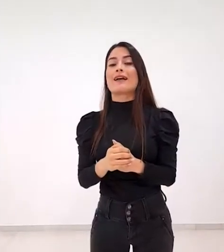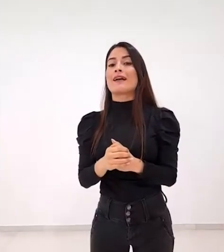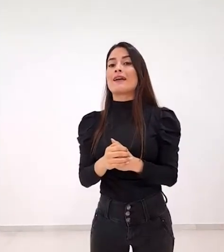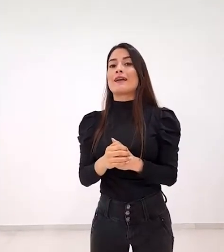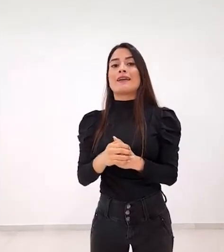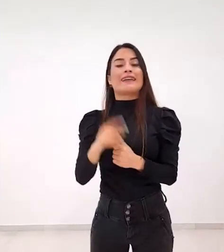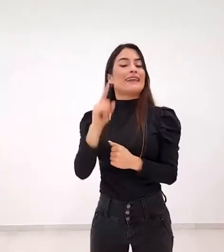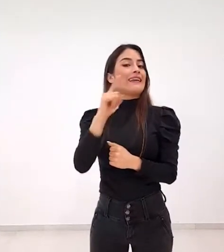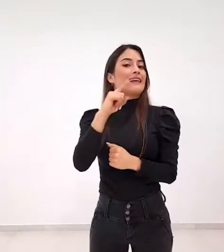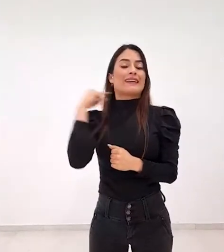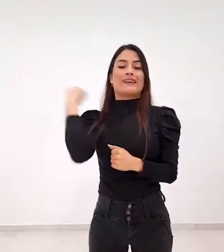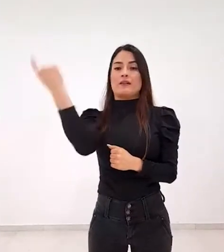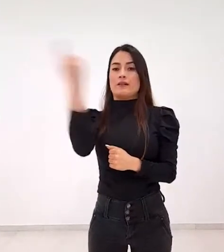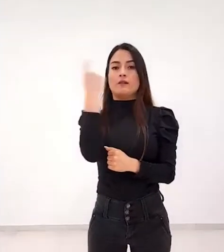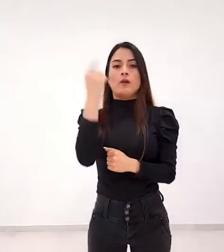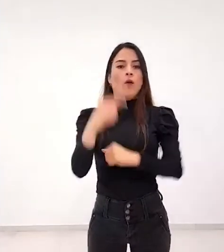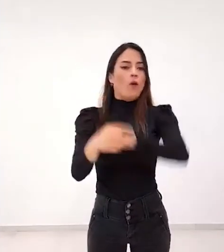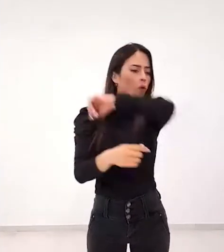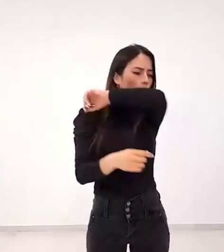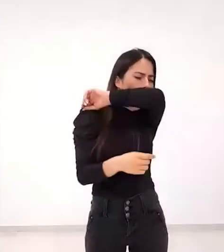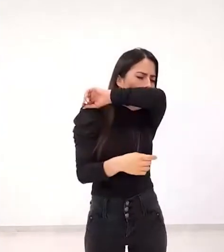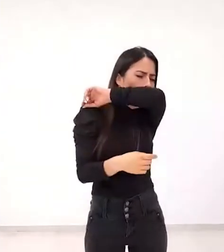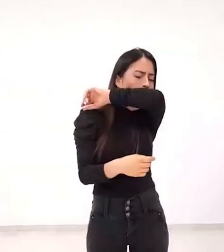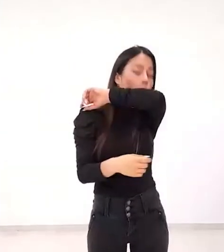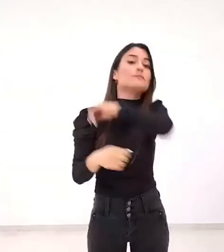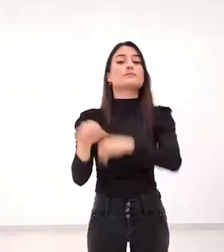los vehículos particulares